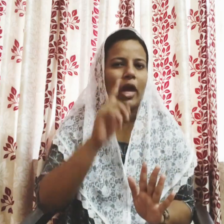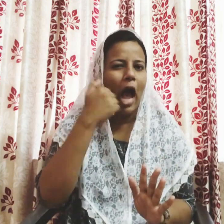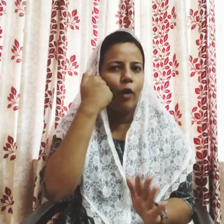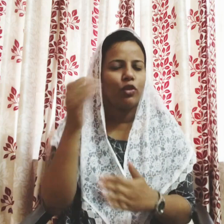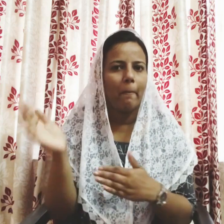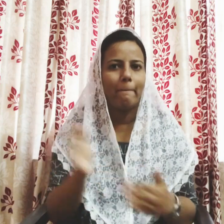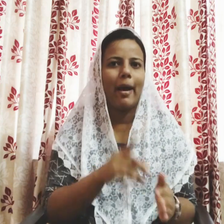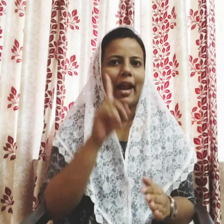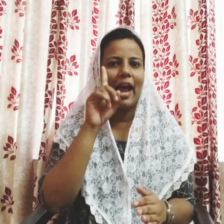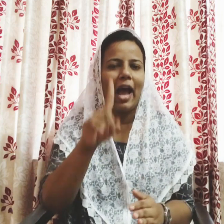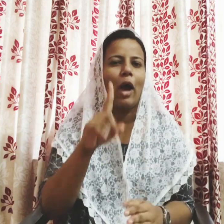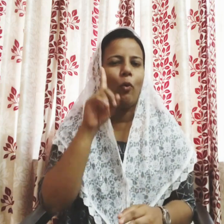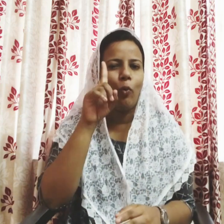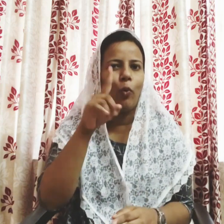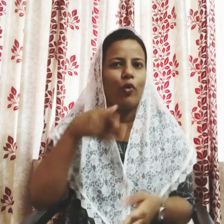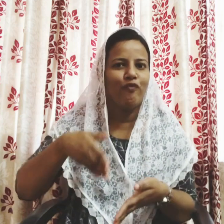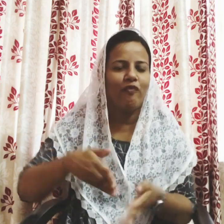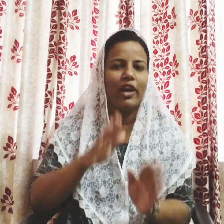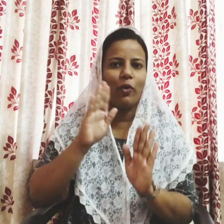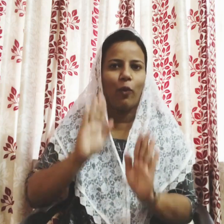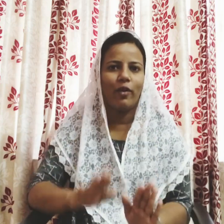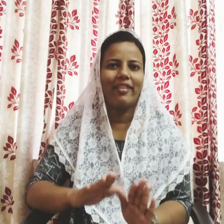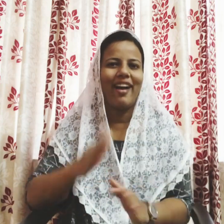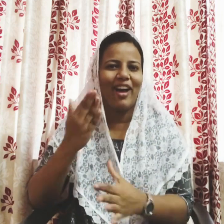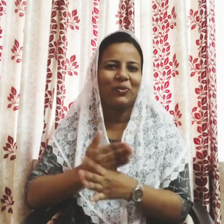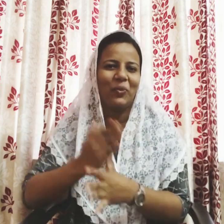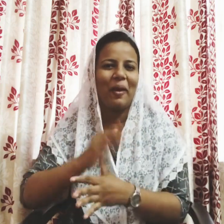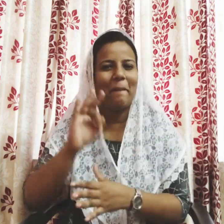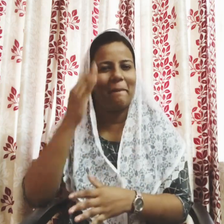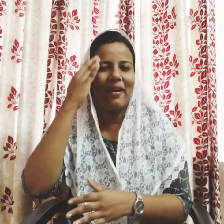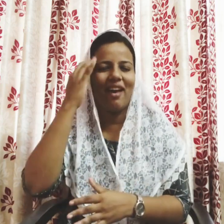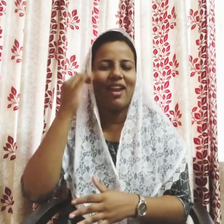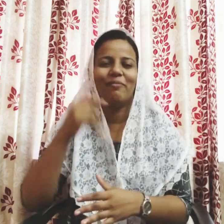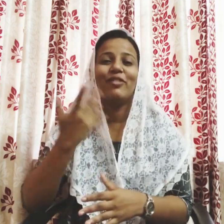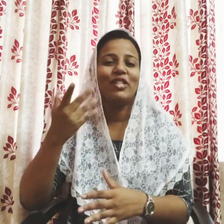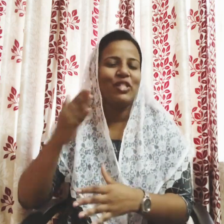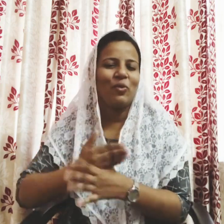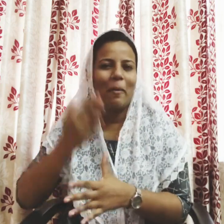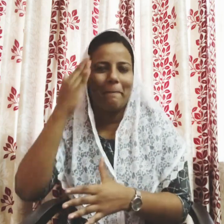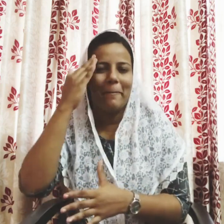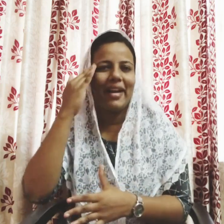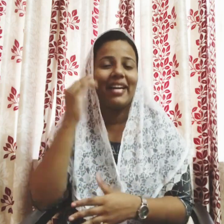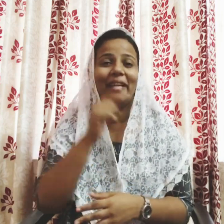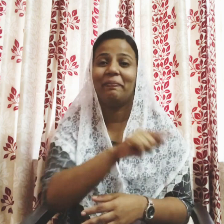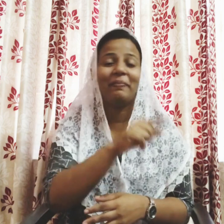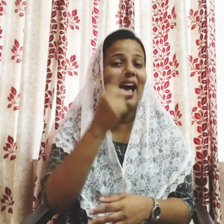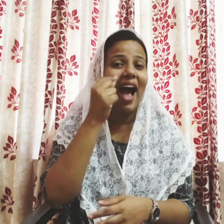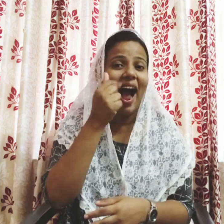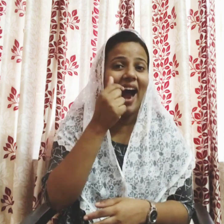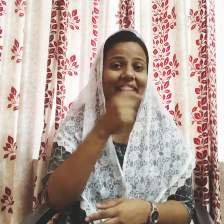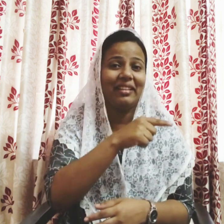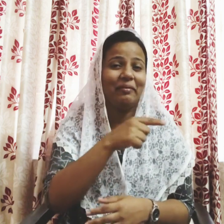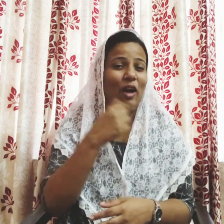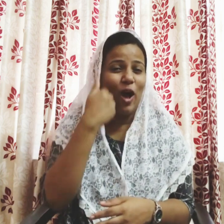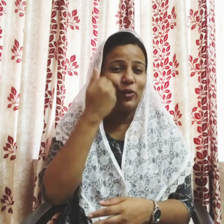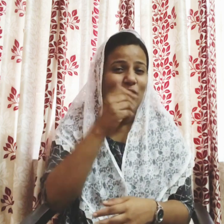മാറാനുള്ള മരുന്ന് തൻ്റെ ദേശത്തുണ്ടെന്ന്. അവൻ അവൾ എന്ത് ചെയ്തു? അവൾ യജമാനത്തിയോട് പറഞ്ഞു. അവൻ ആ നയമാൻ ഇദ്ദേഹം